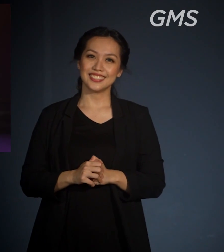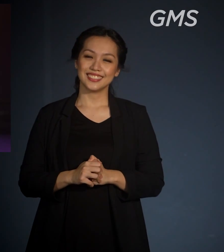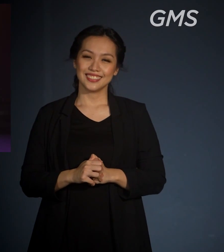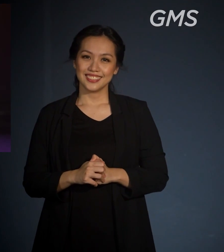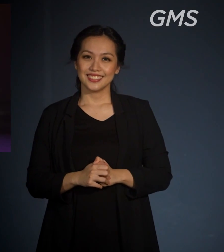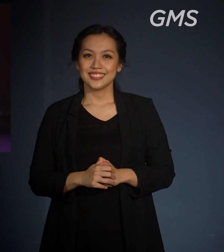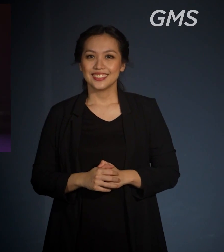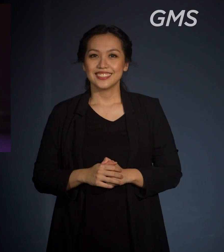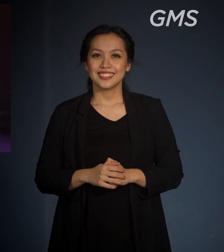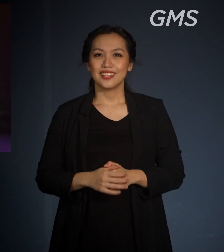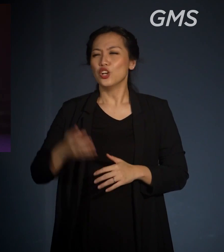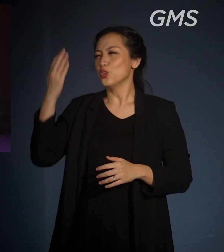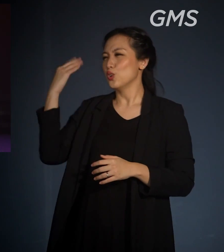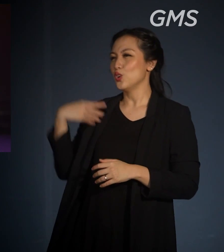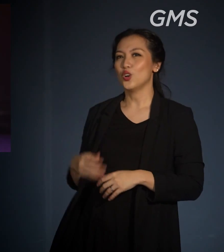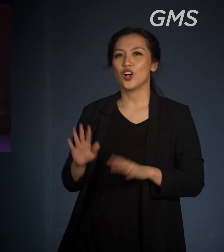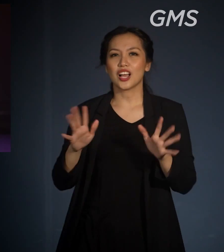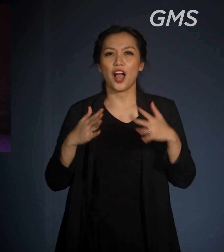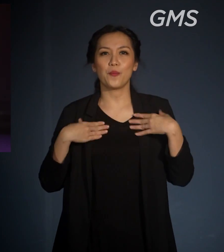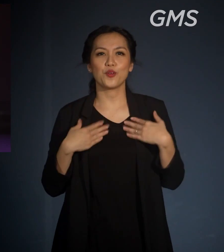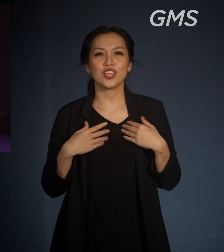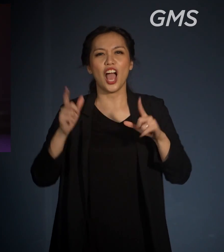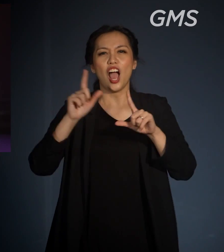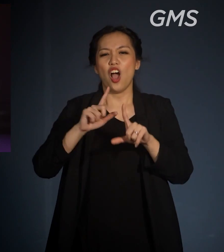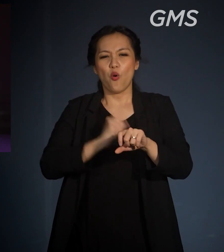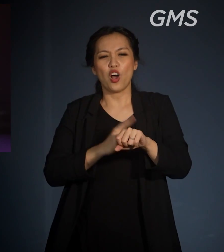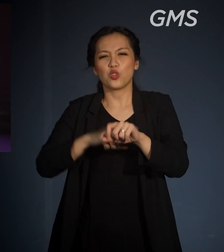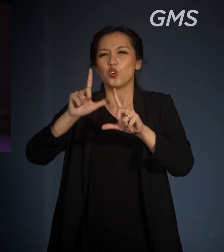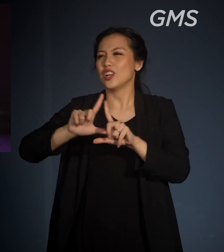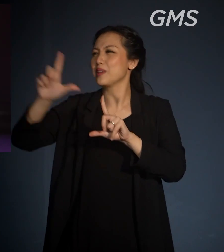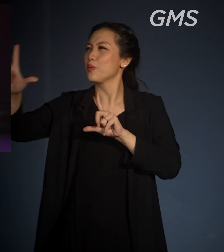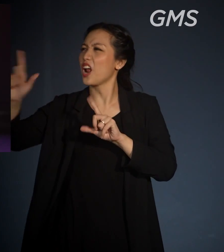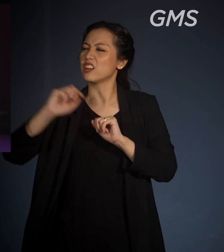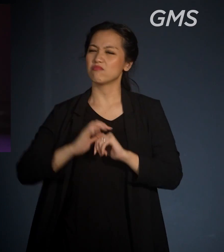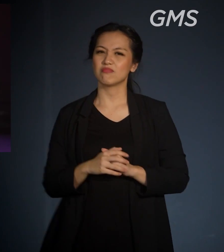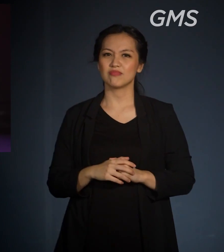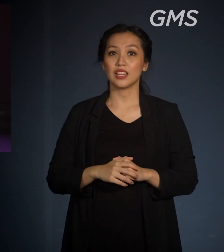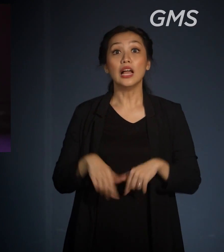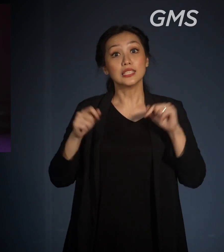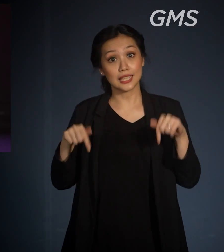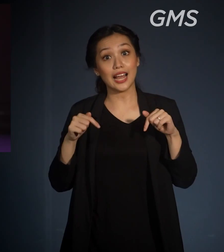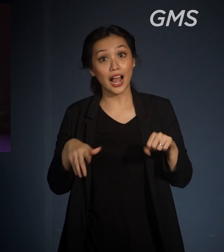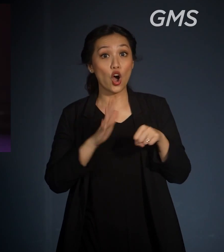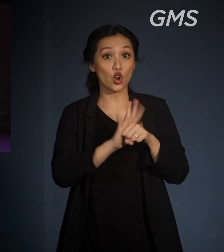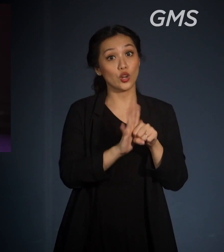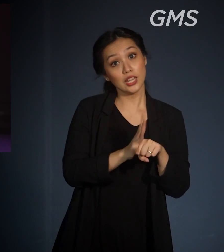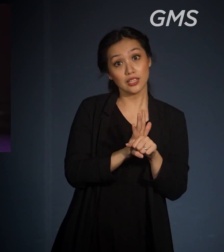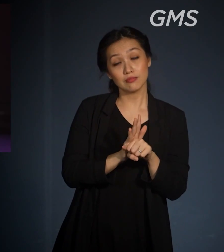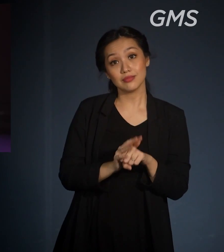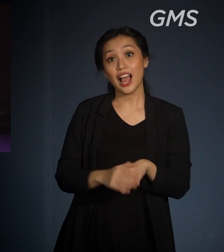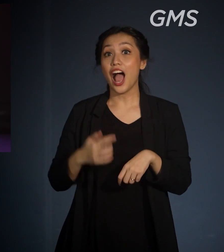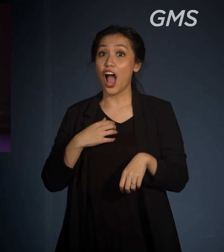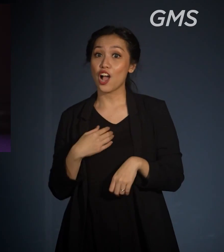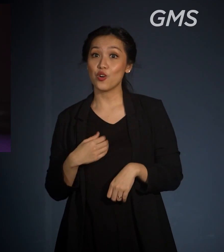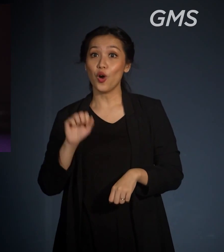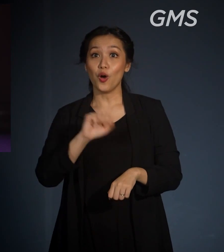punya waktu untuk liburan, karena harus jaga di pabrik. Sekarang gara-gara pandemi, kapasitasnya